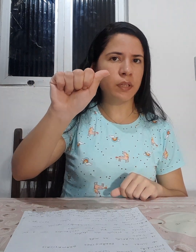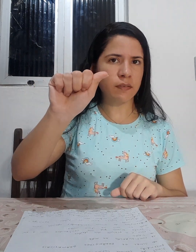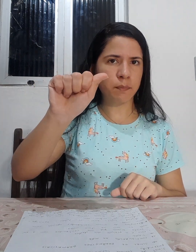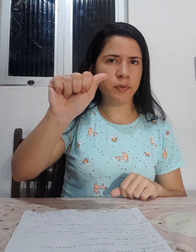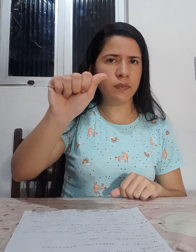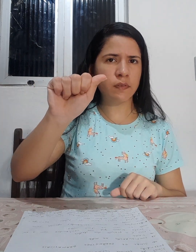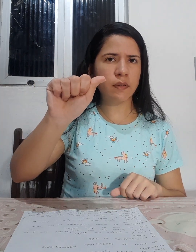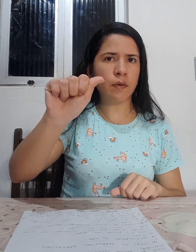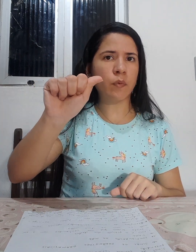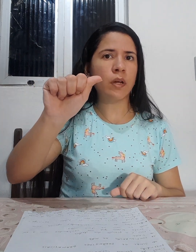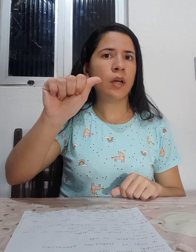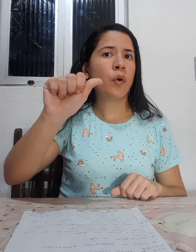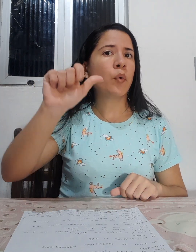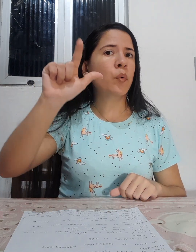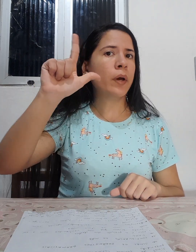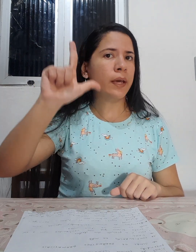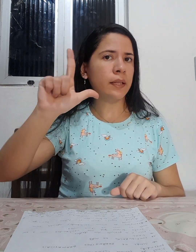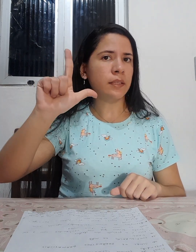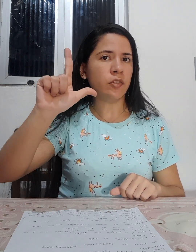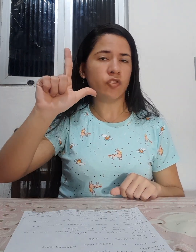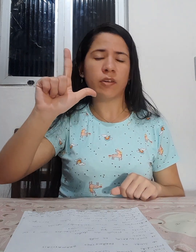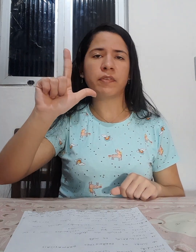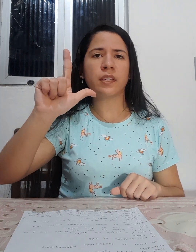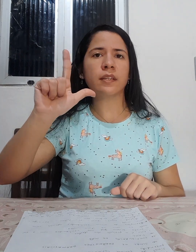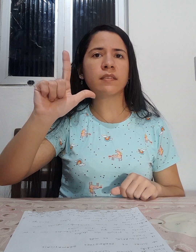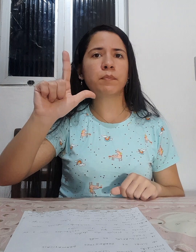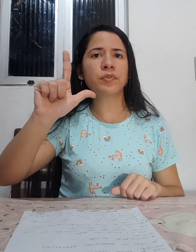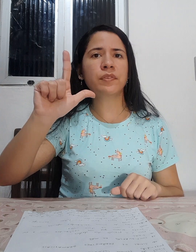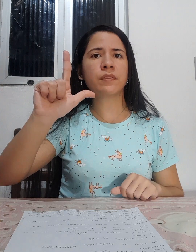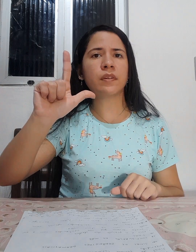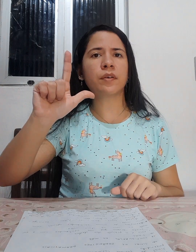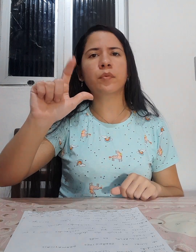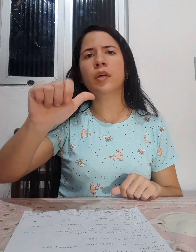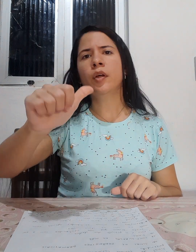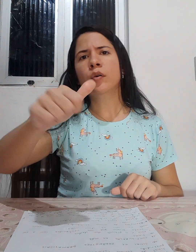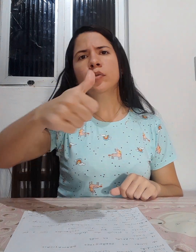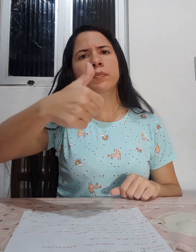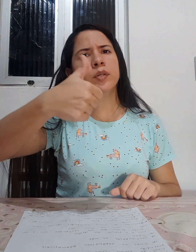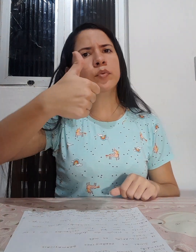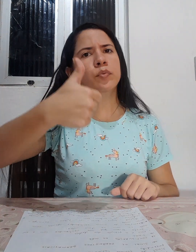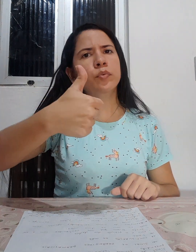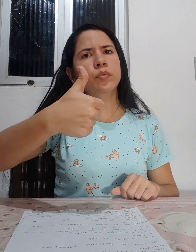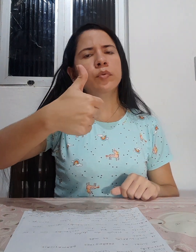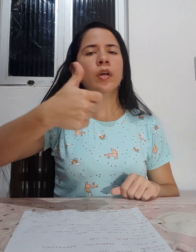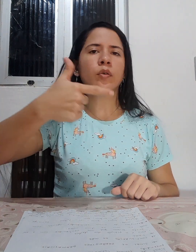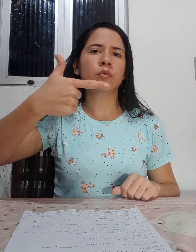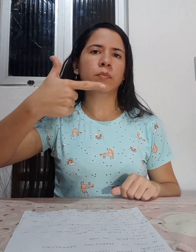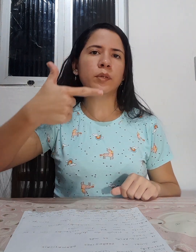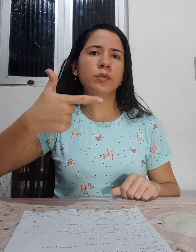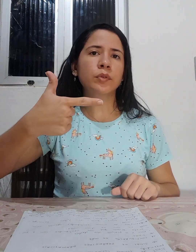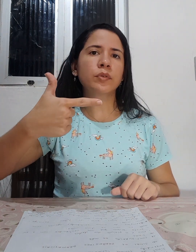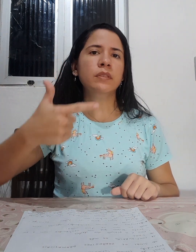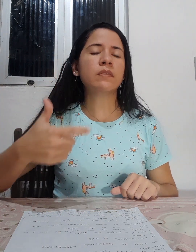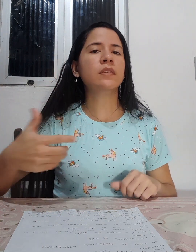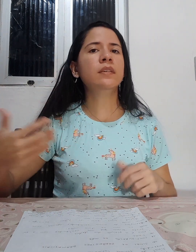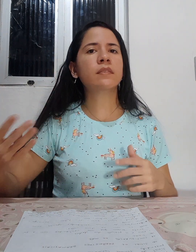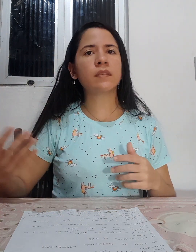nessa posição. O L já fica nessa posição. O número 1, o número 2 e assim